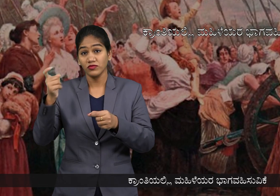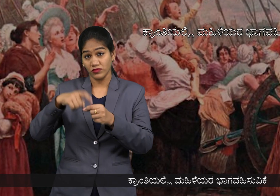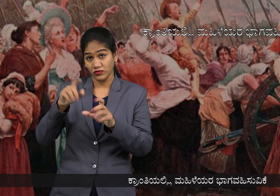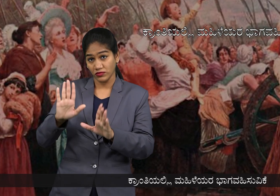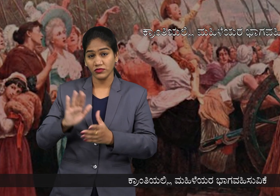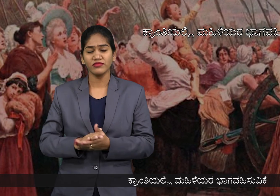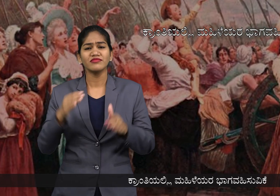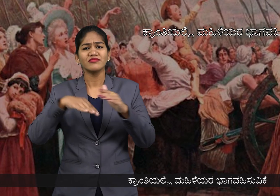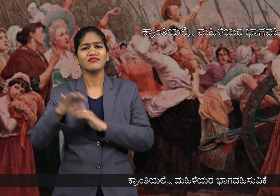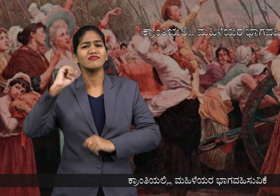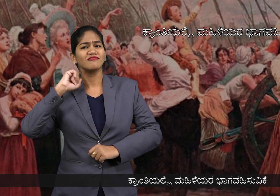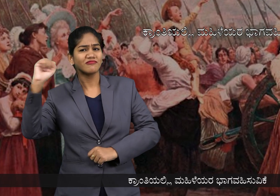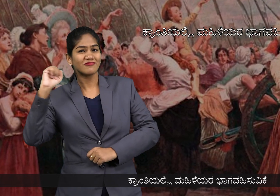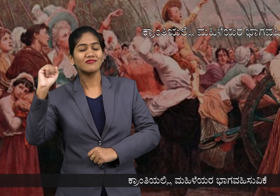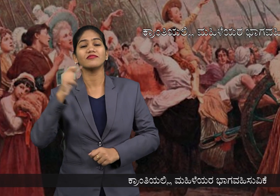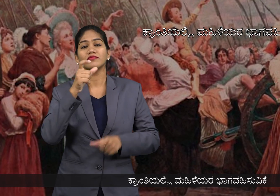ಮಹಿಳೆಯರ ಭಾಗವಹಿಸುವಿಕೆ.